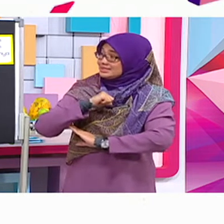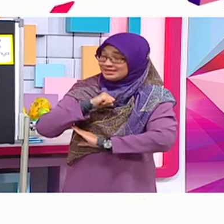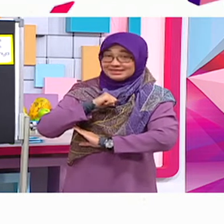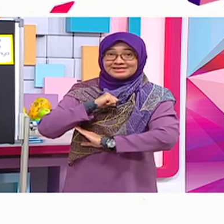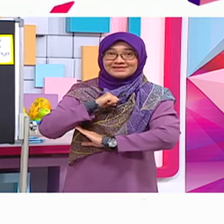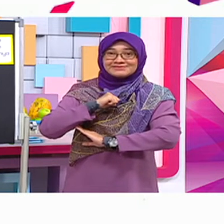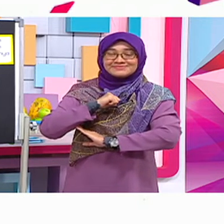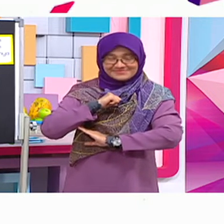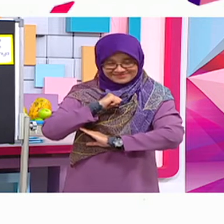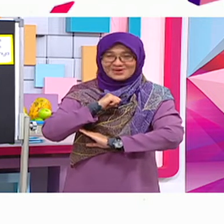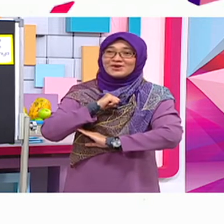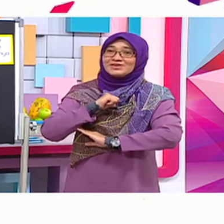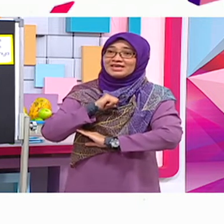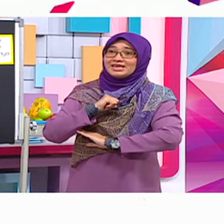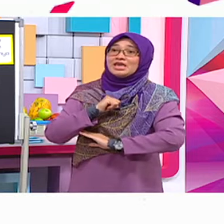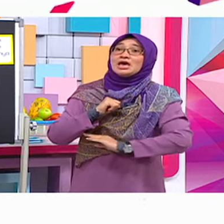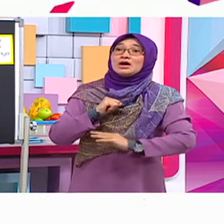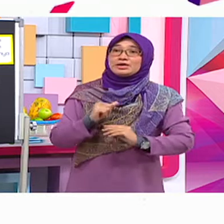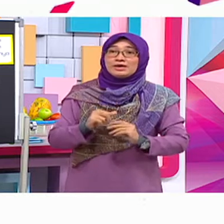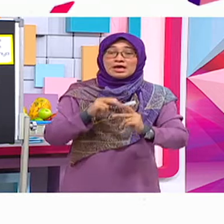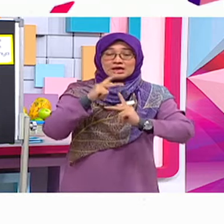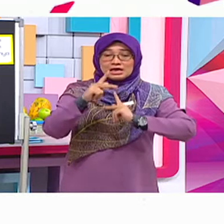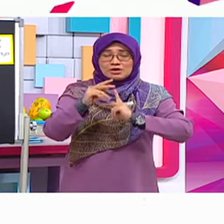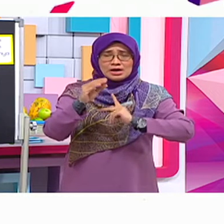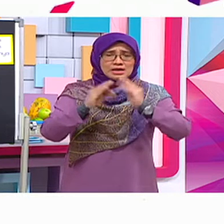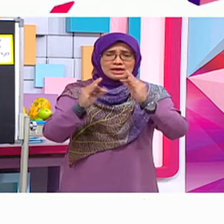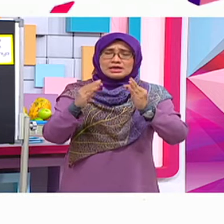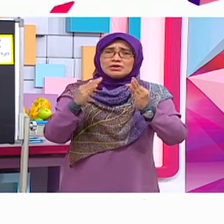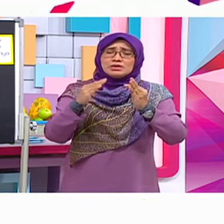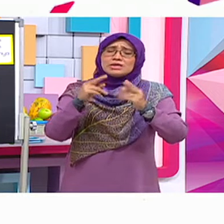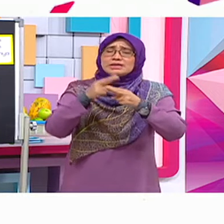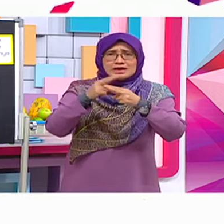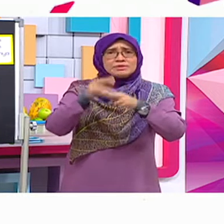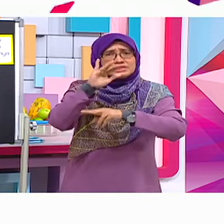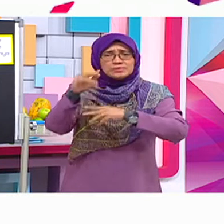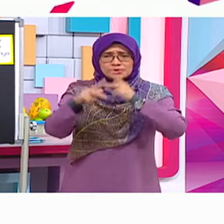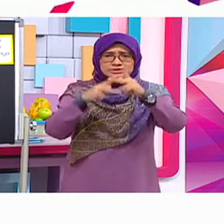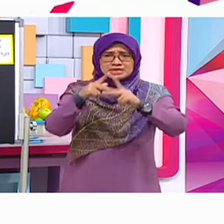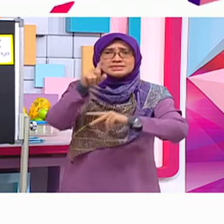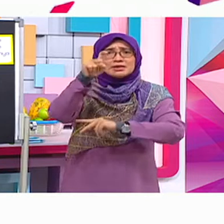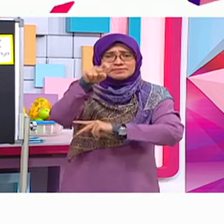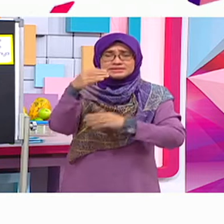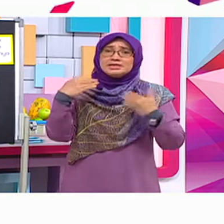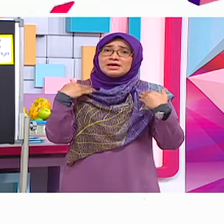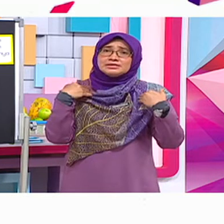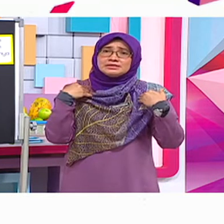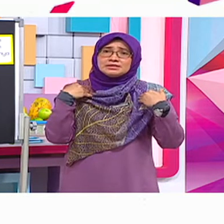sendiri-sendiri oke oke kalau kalau enam menyemprot SS mesti ada